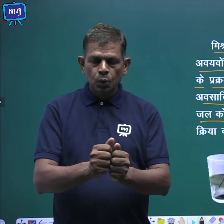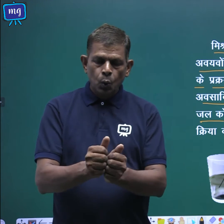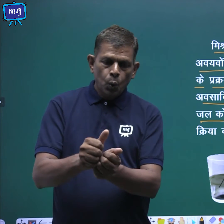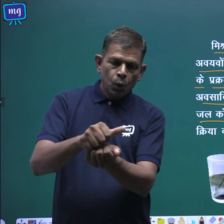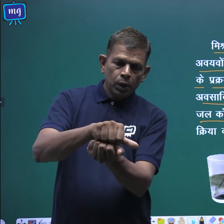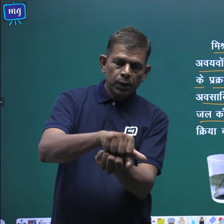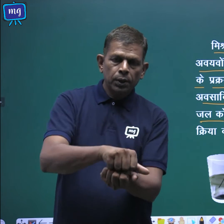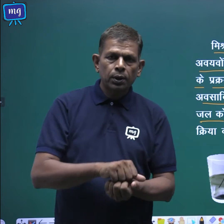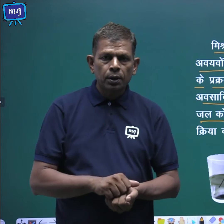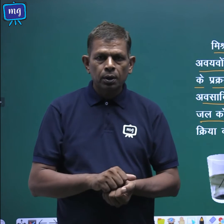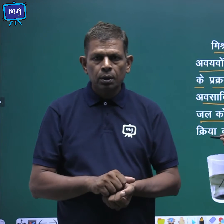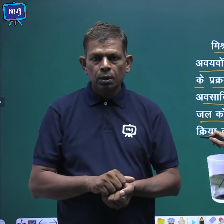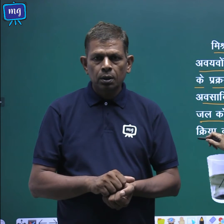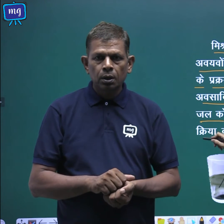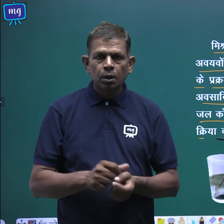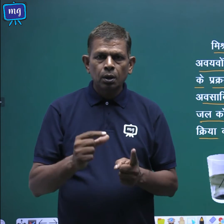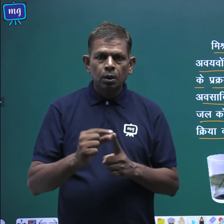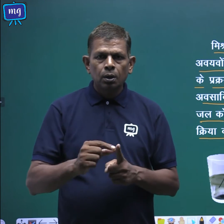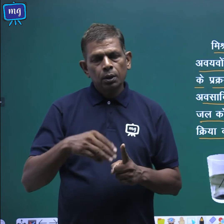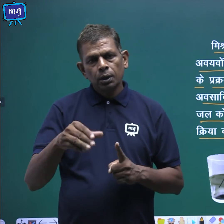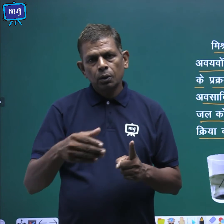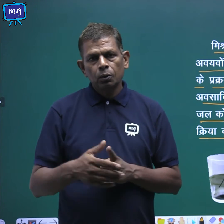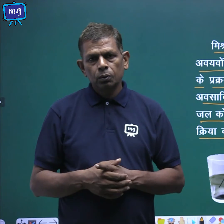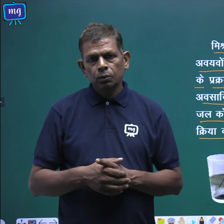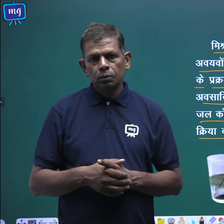उड़ेलने की क्रिया को